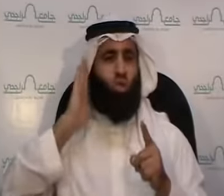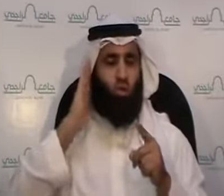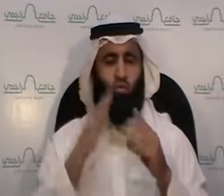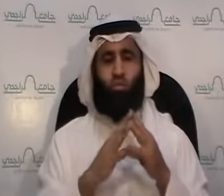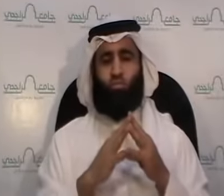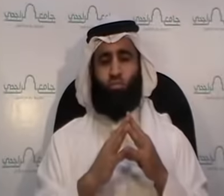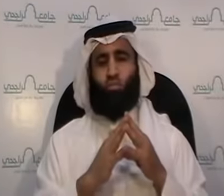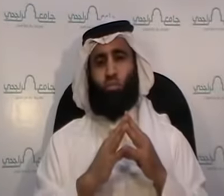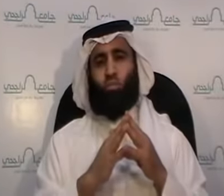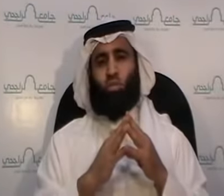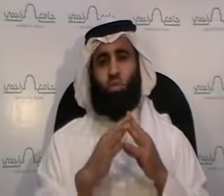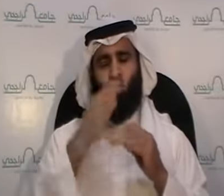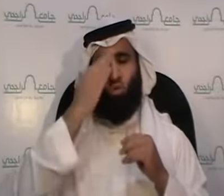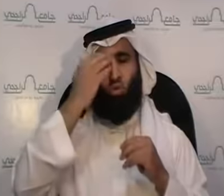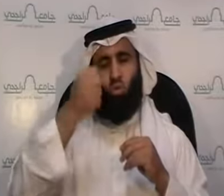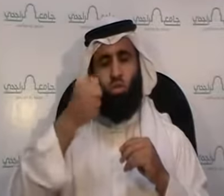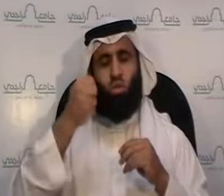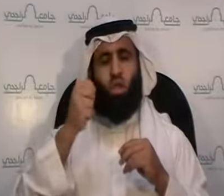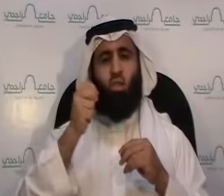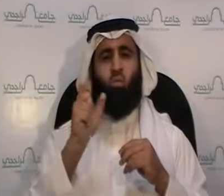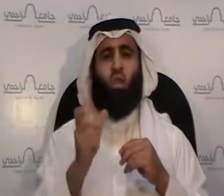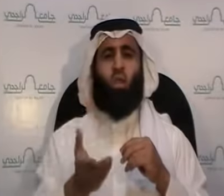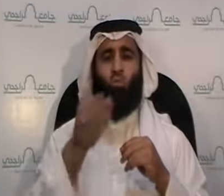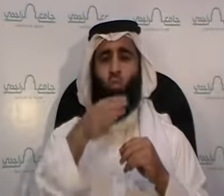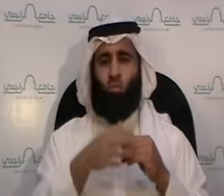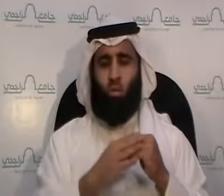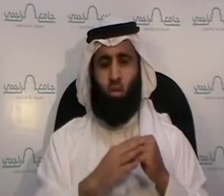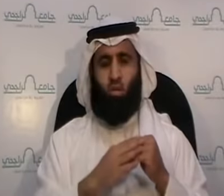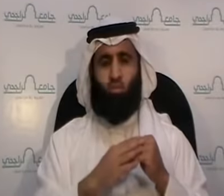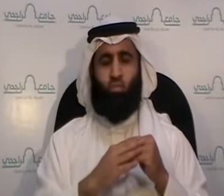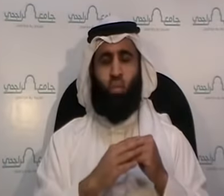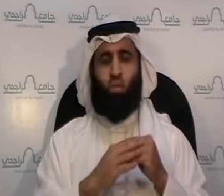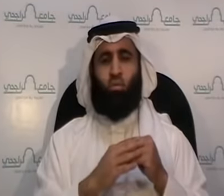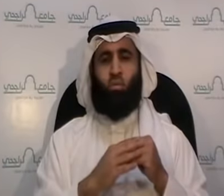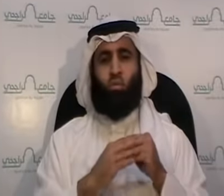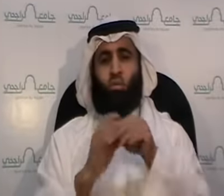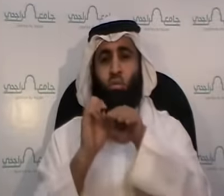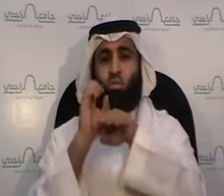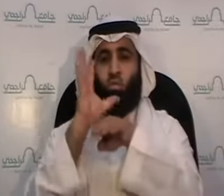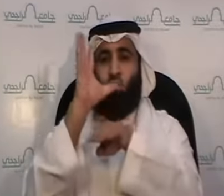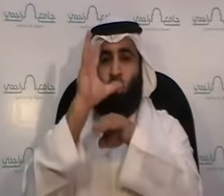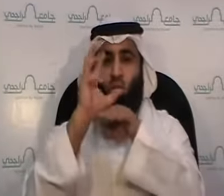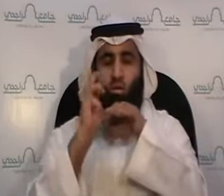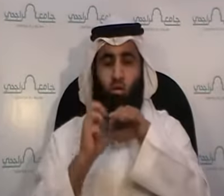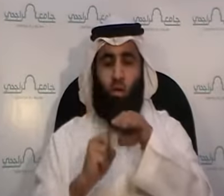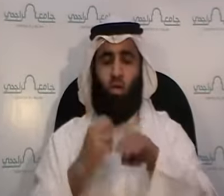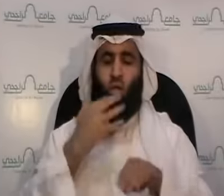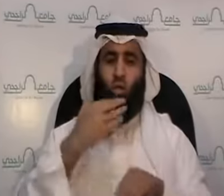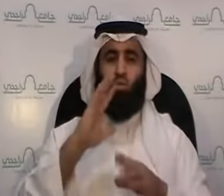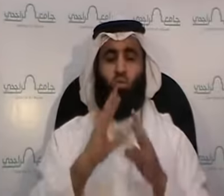وصلوات ربي وسلامه عليه ما تعاقب الليل والنهار،